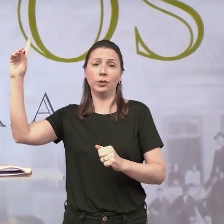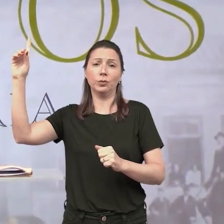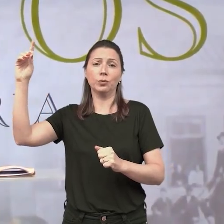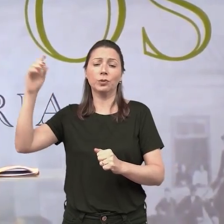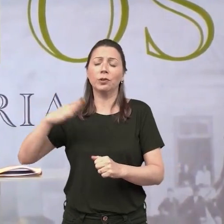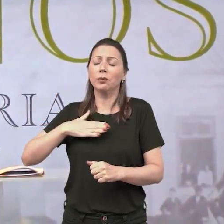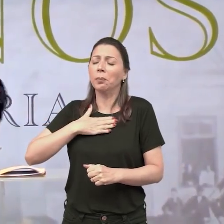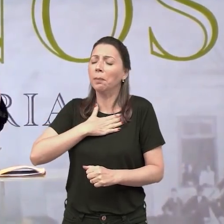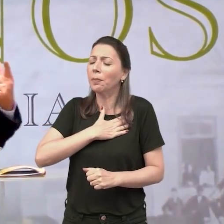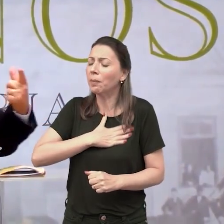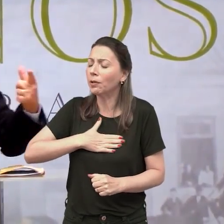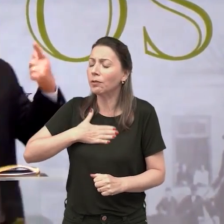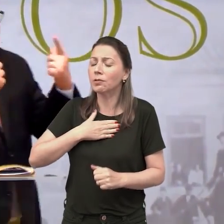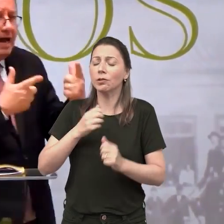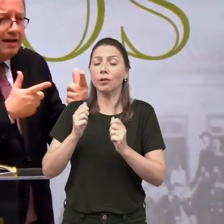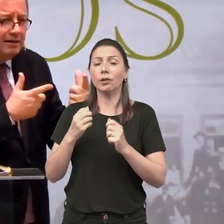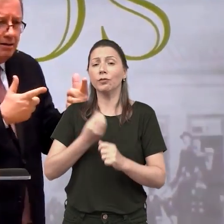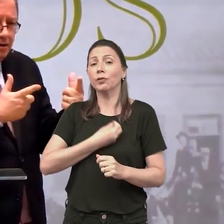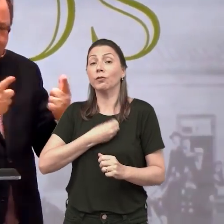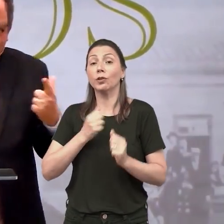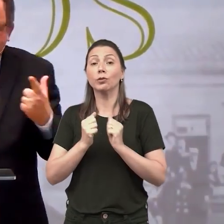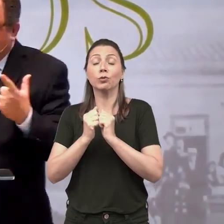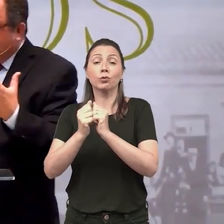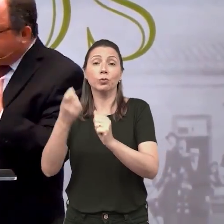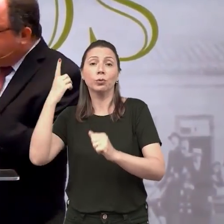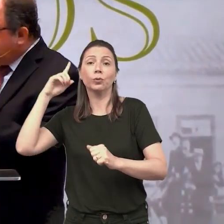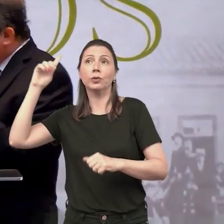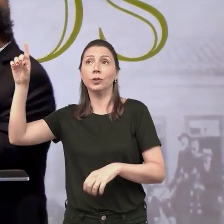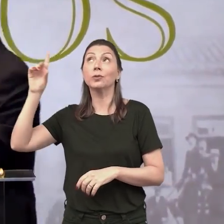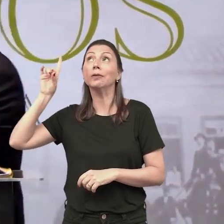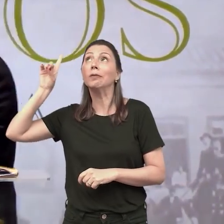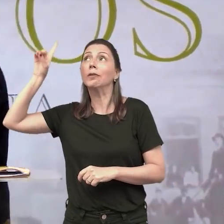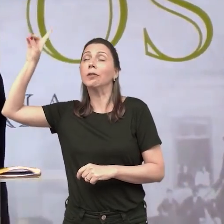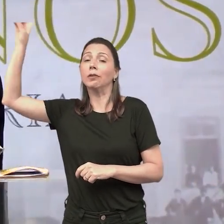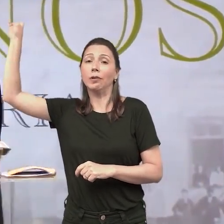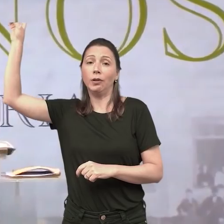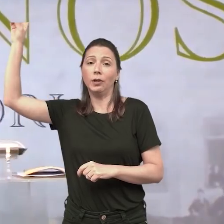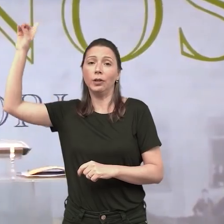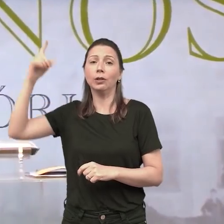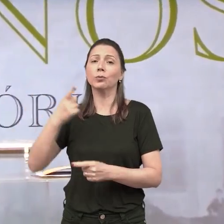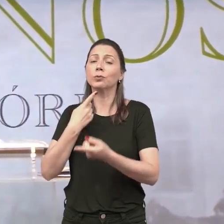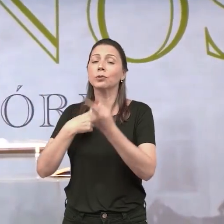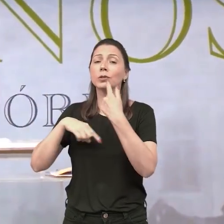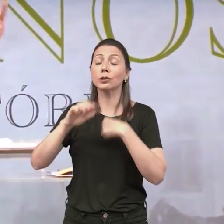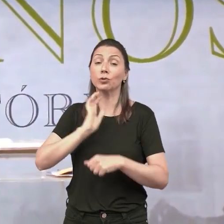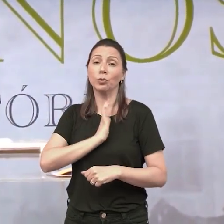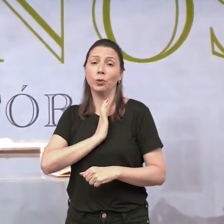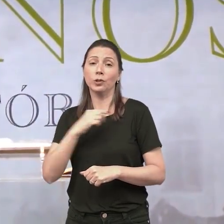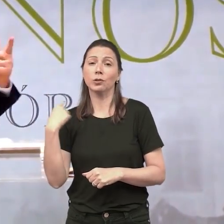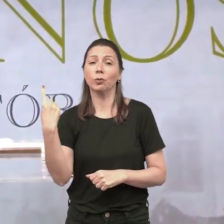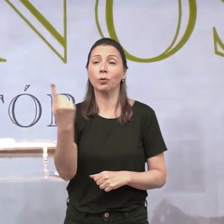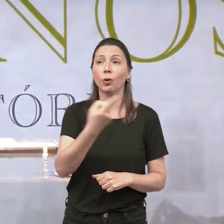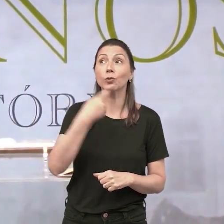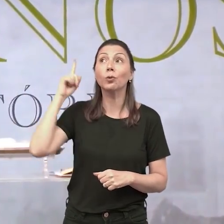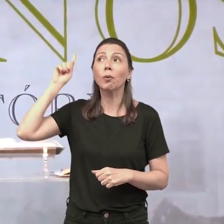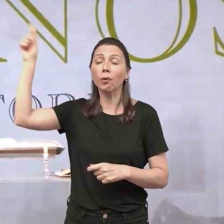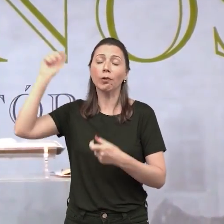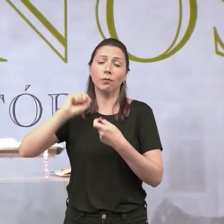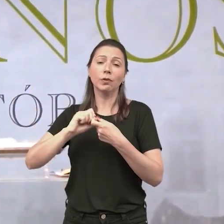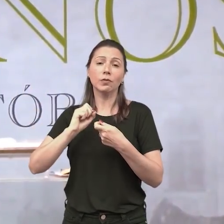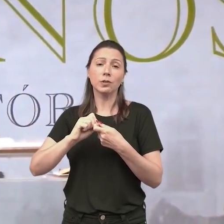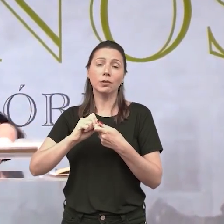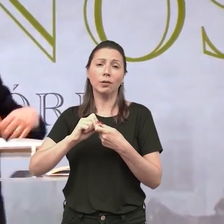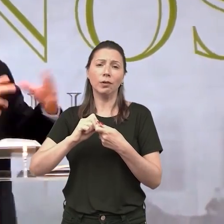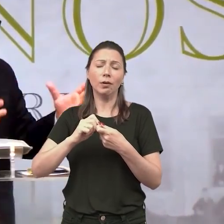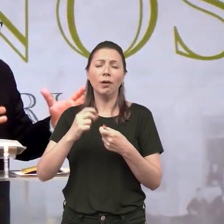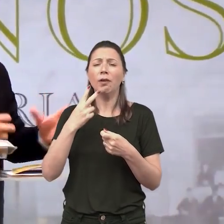agrado, Ele satisfará os desejos do teu coração. Você acha que Deus, quando